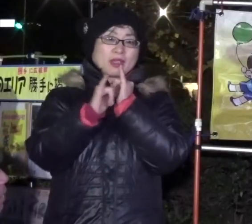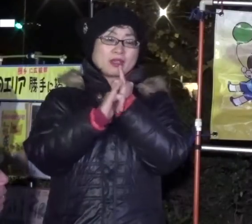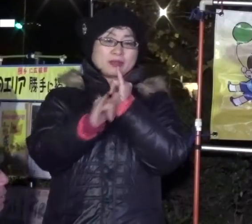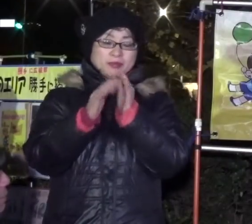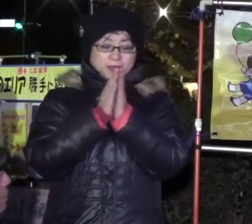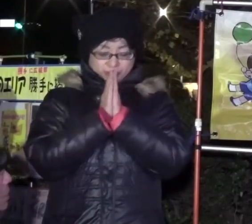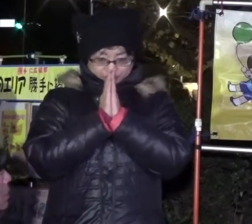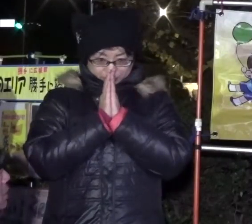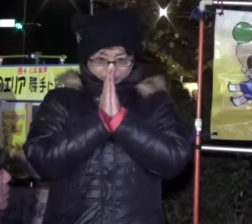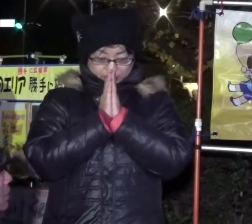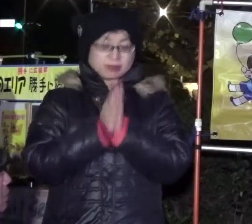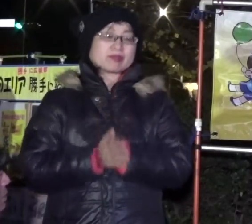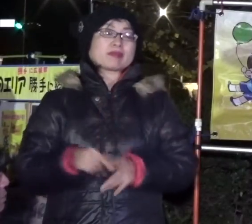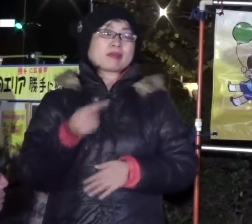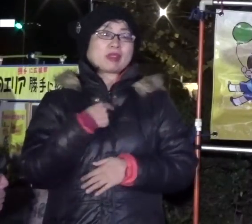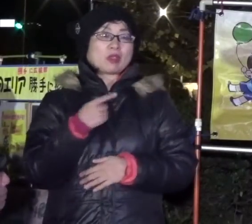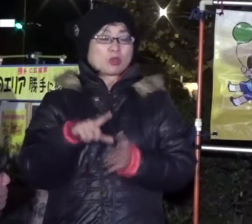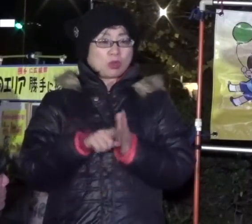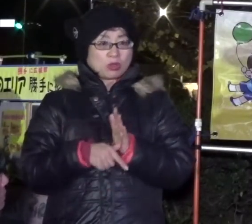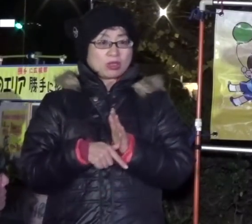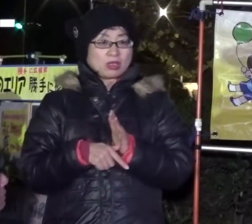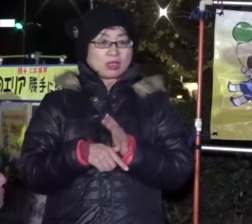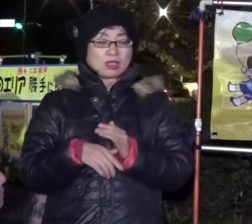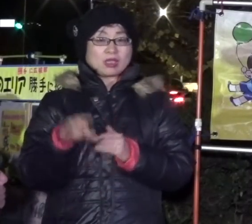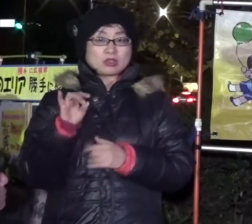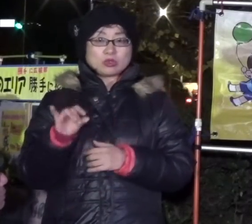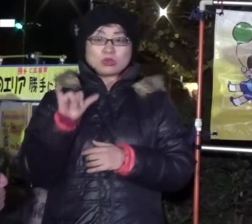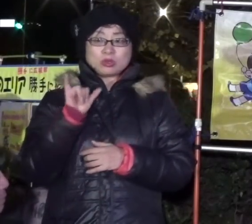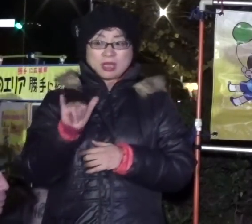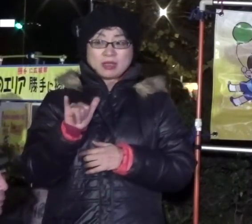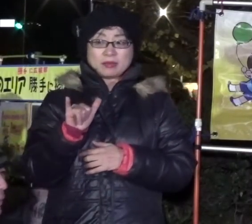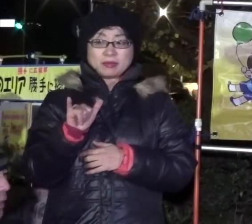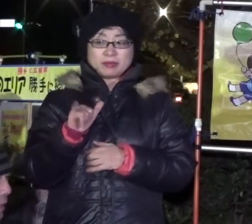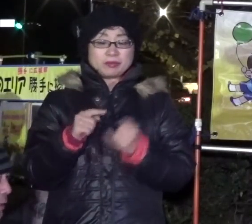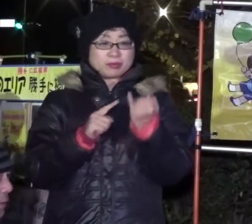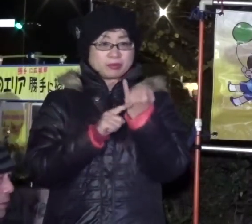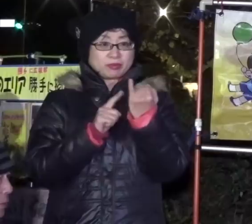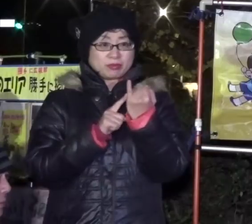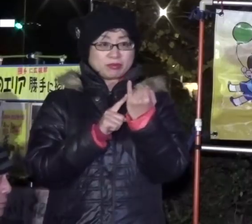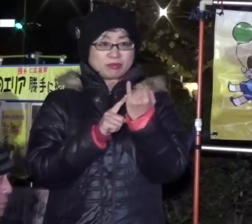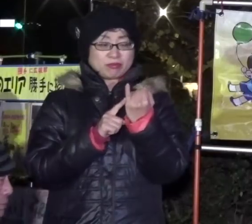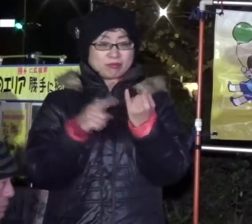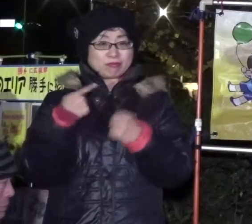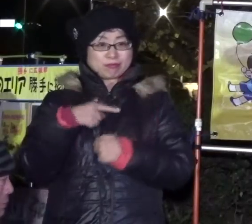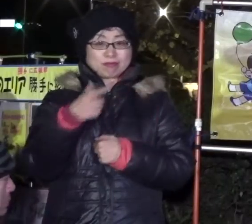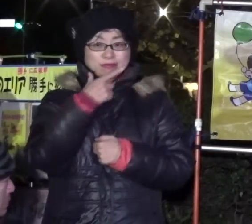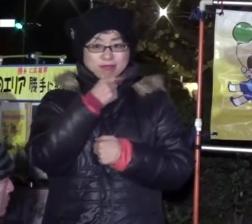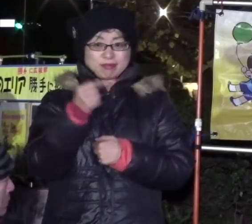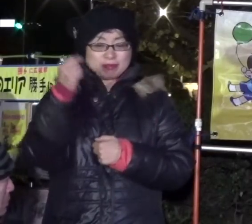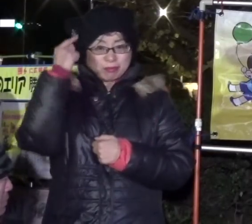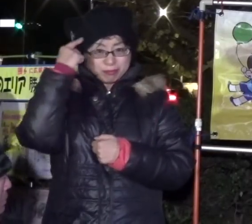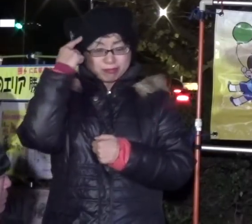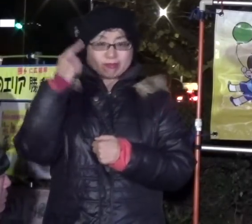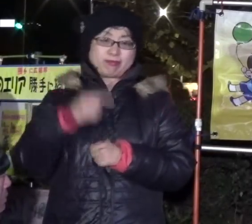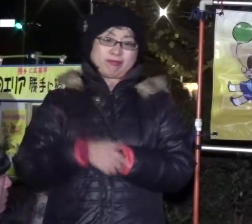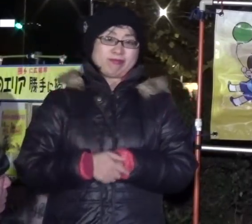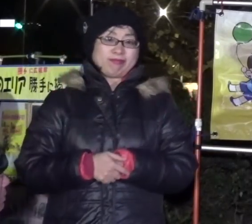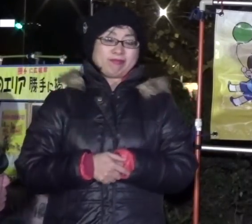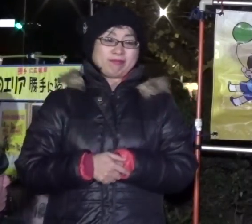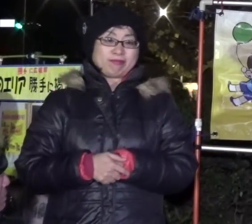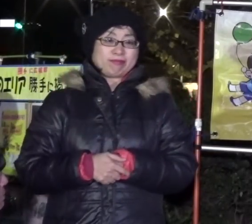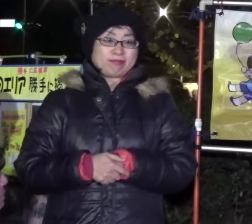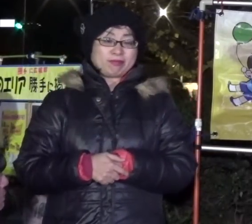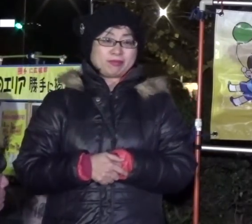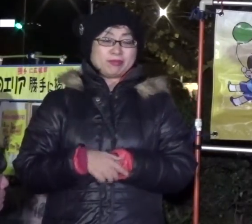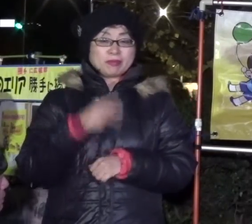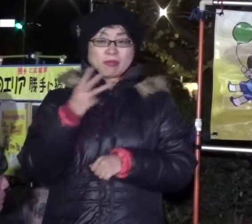れた、その時私はお通夜で本当に娘と一緒にここに飛んできたいなというふうに思っていました。で、三